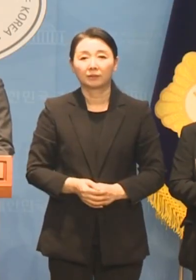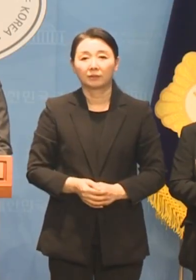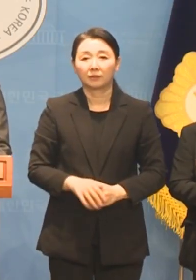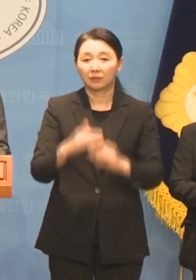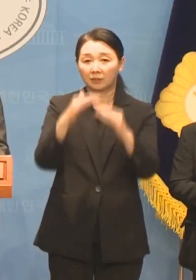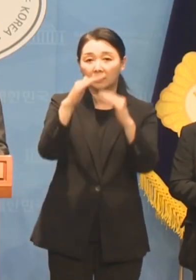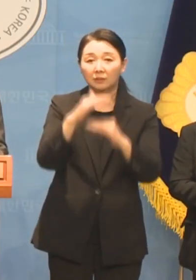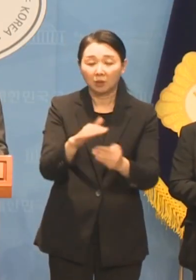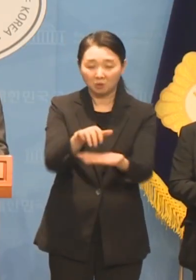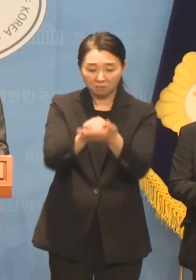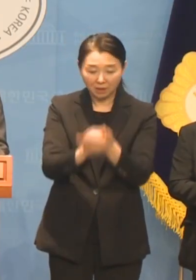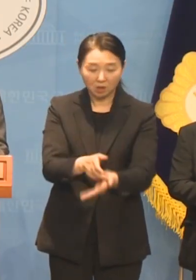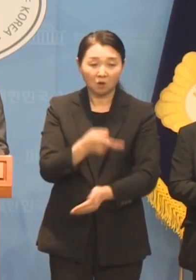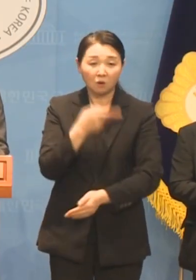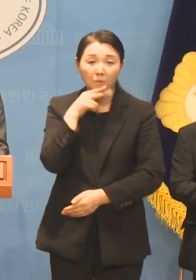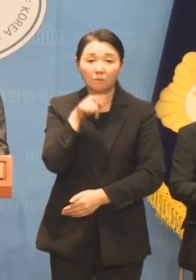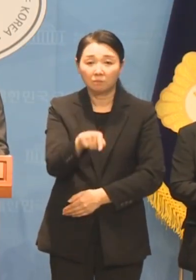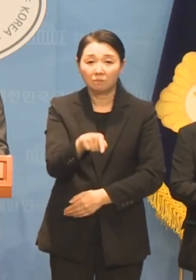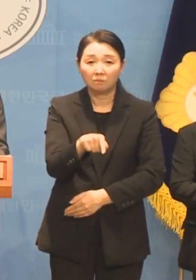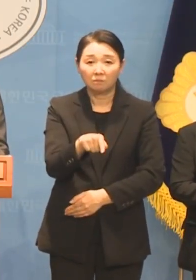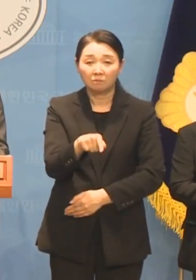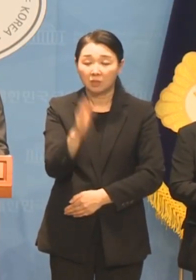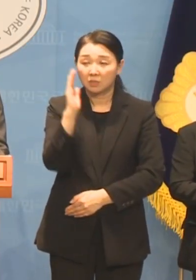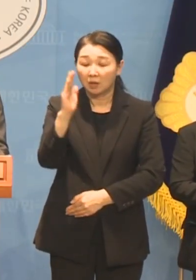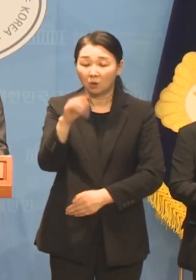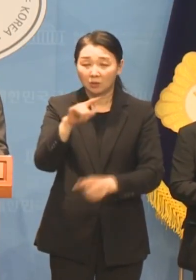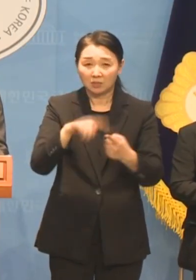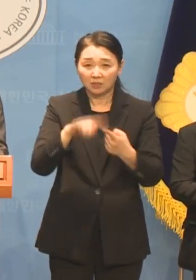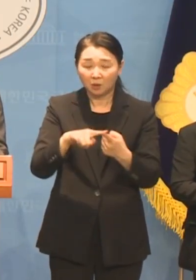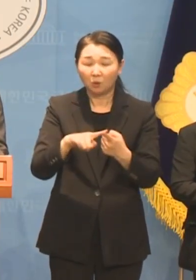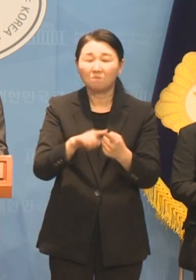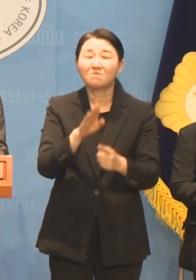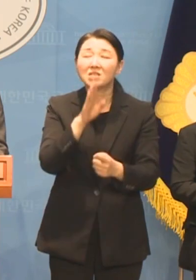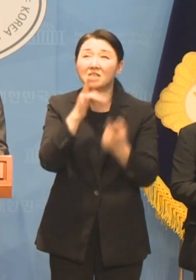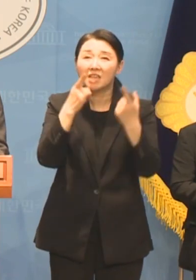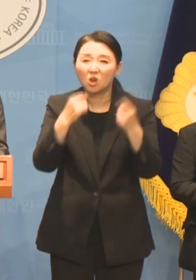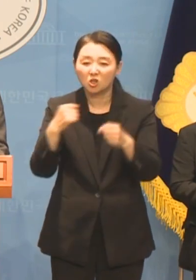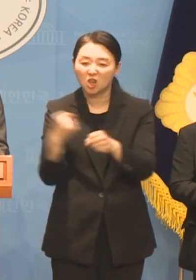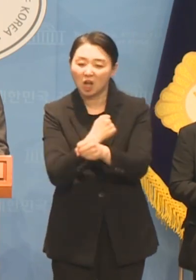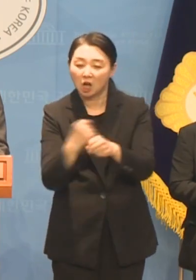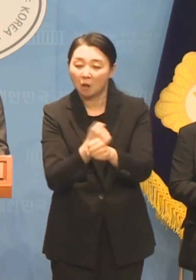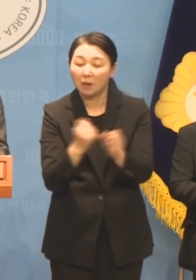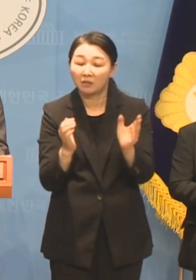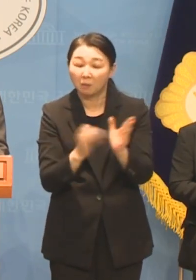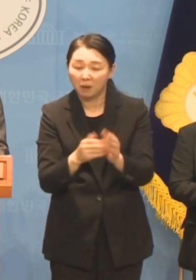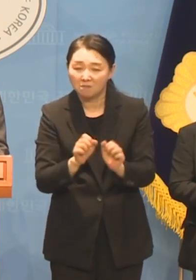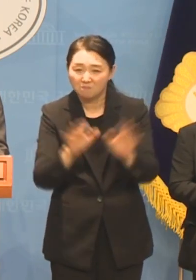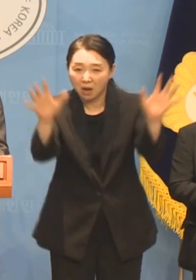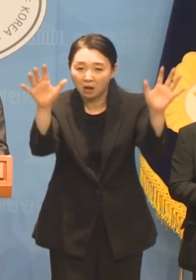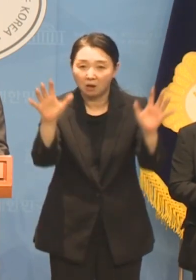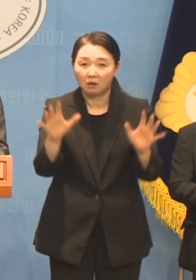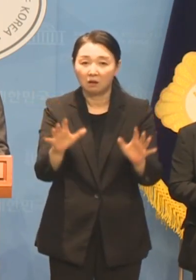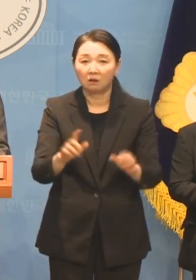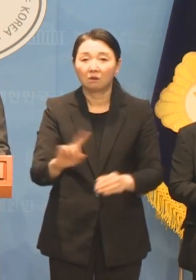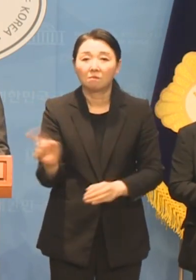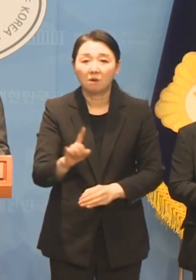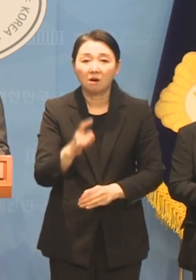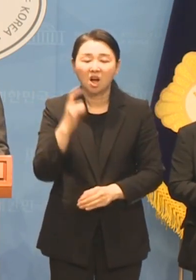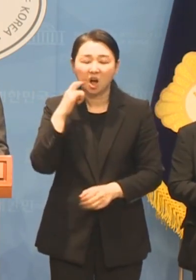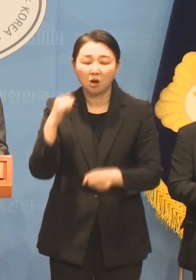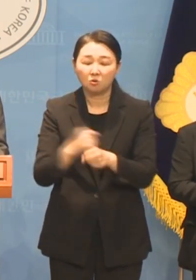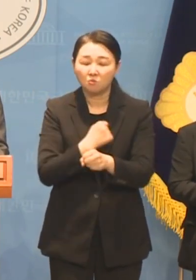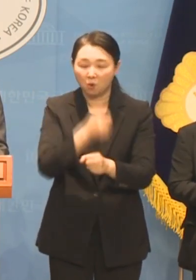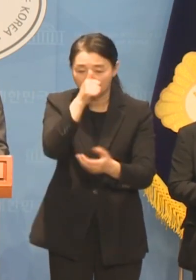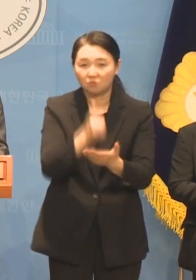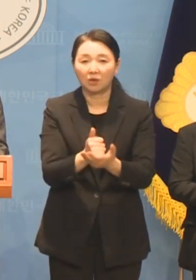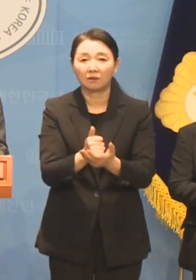이러한 내용이 반영되지 않은 해당 발언을 그대로 진실인 것처럼 호도하여 영상을 유포하는 행위는 허위사실